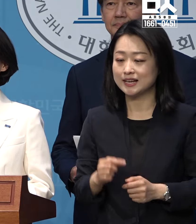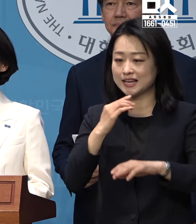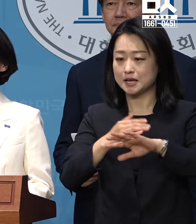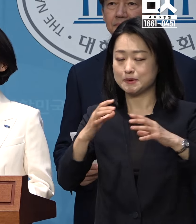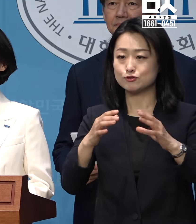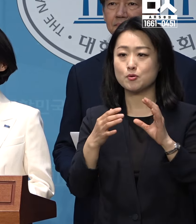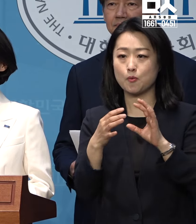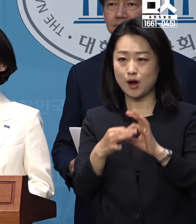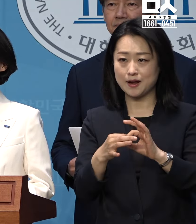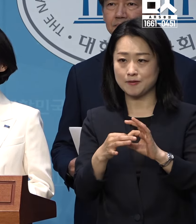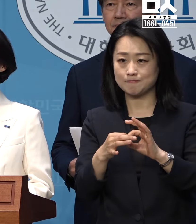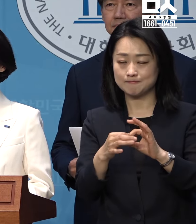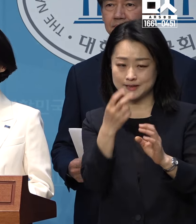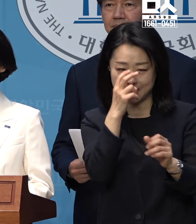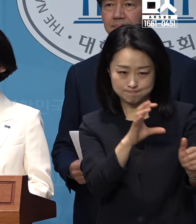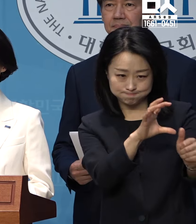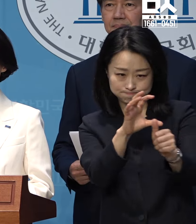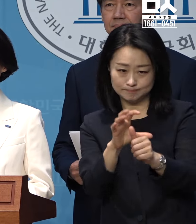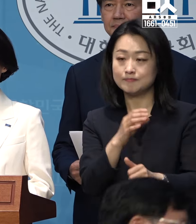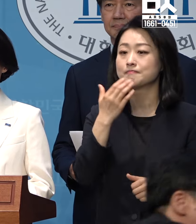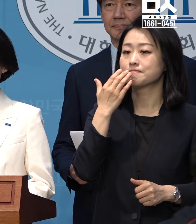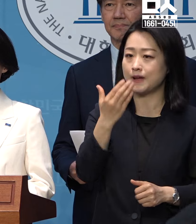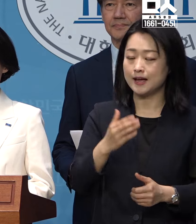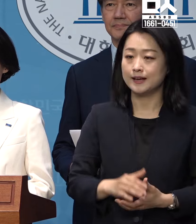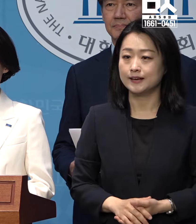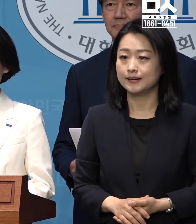민주적으로 통제받을 수 있도록 하겠습니다.